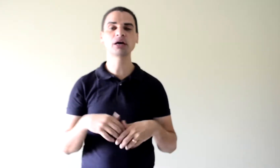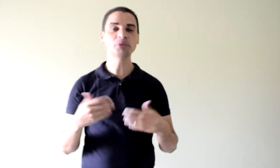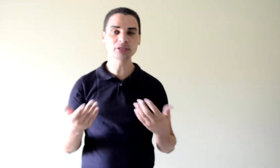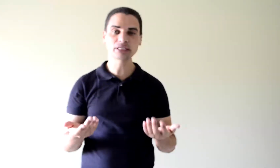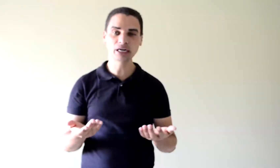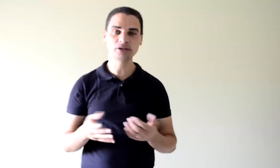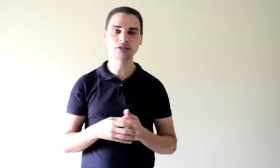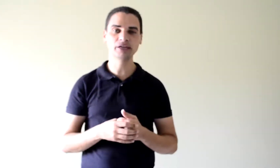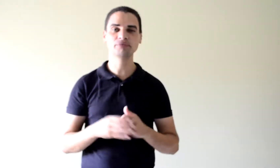muito estranho, né?